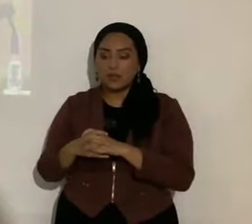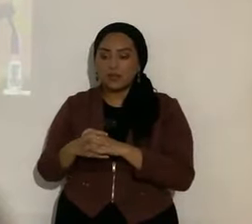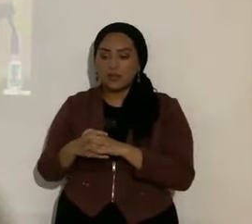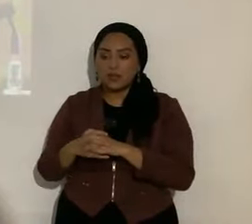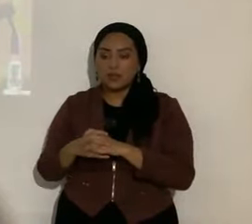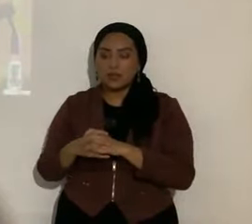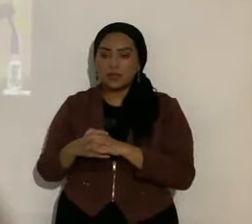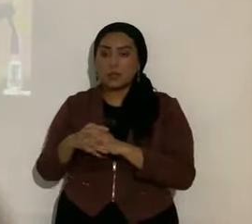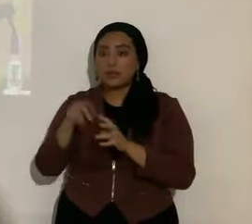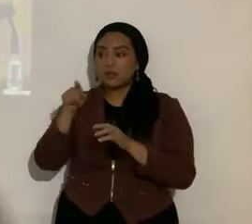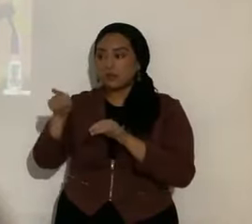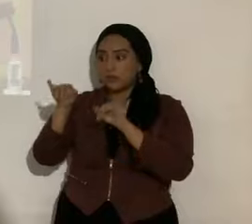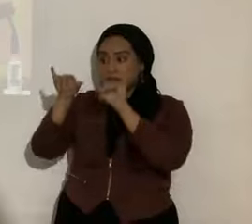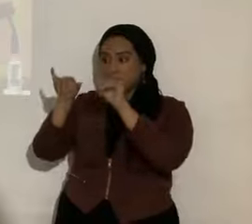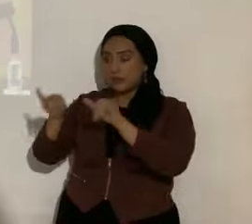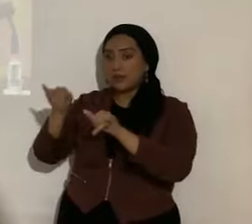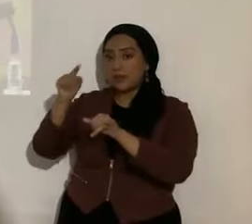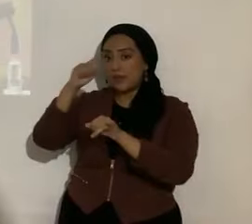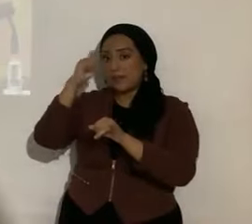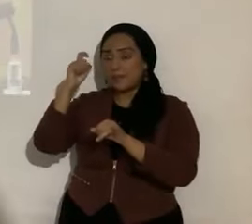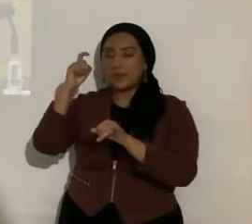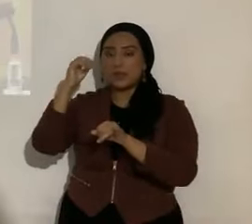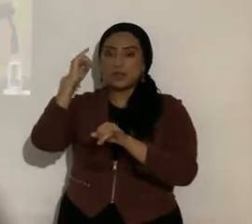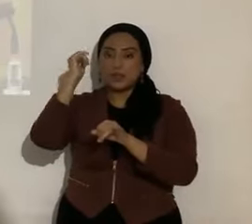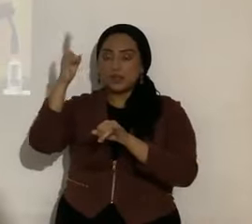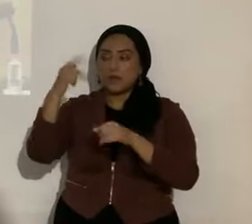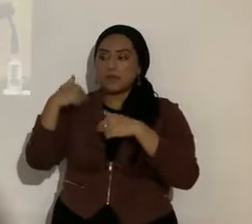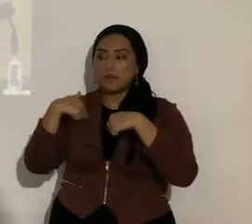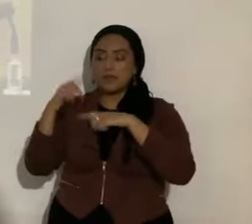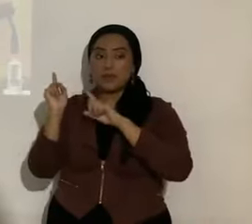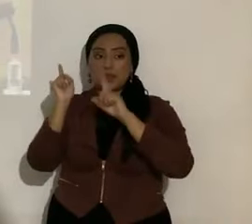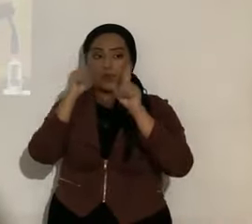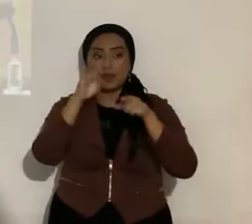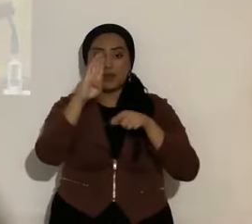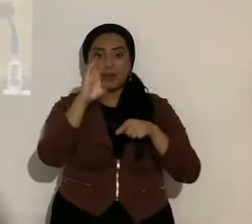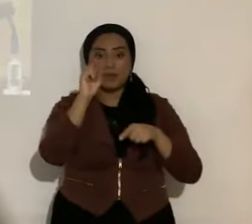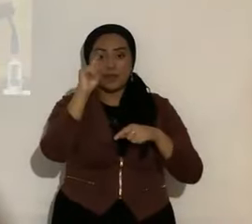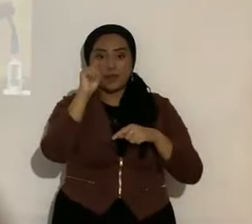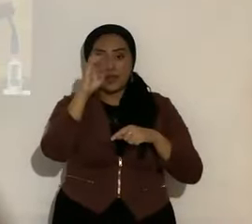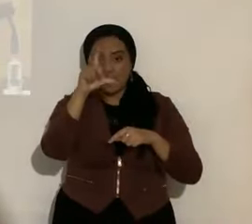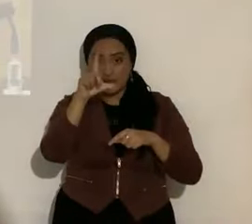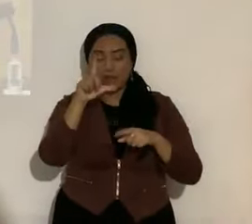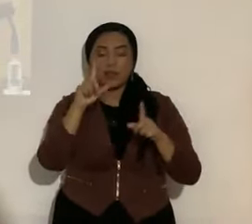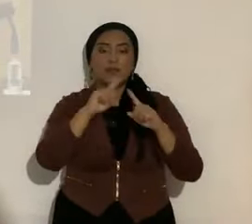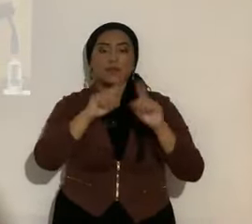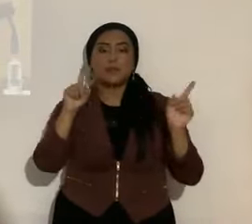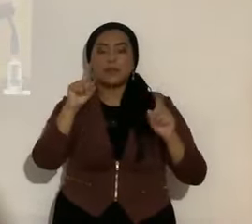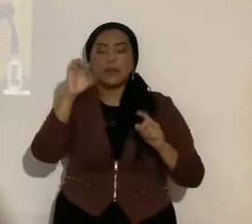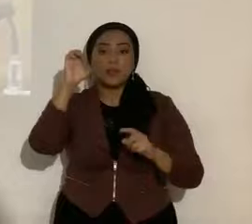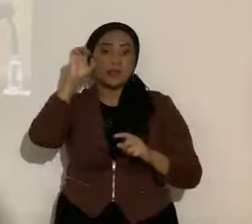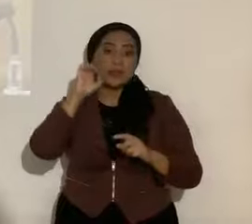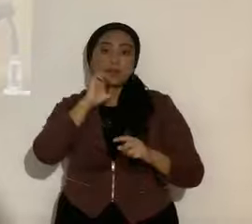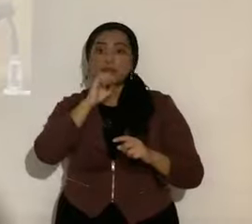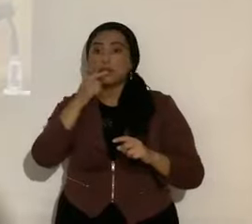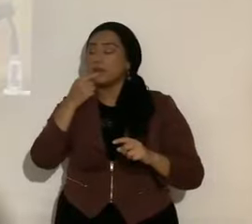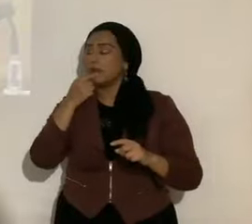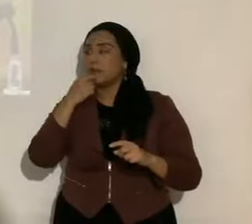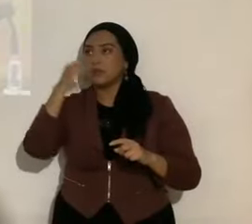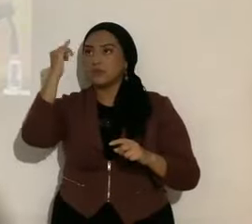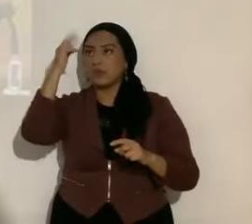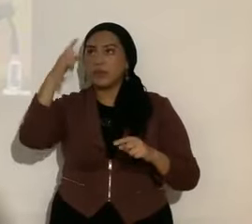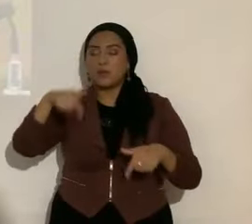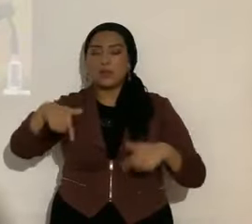quédate ahora aquí, porque Yahweh me ha enviado a Betel. Y Eliseo dijo: vive Yahweh y vive tu alma, que no